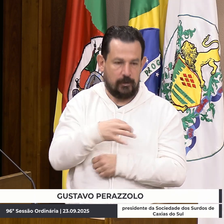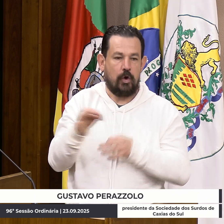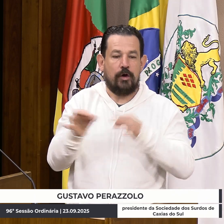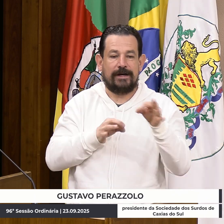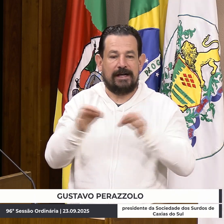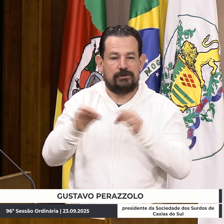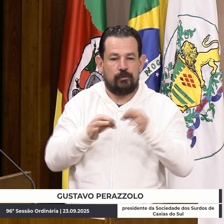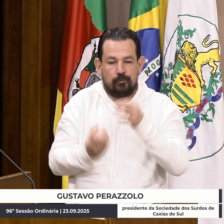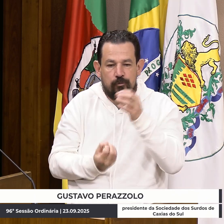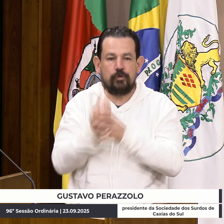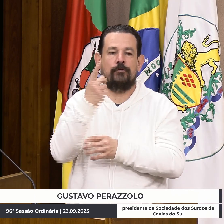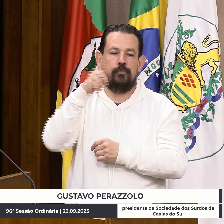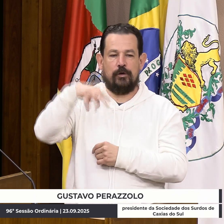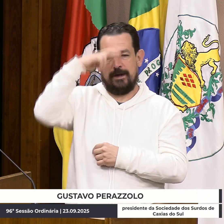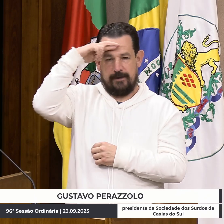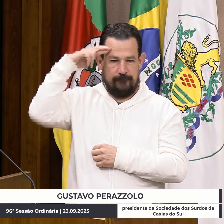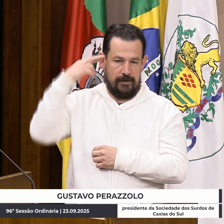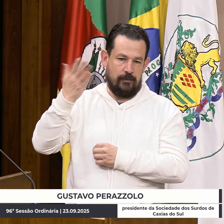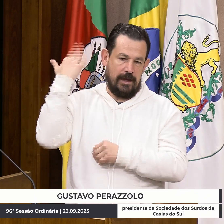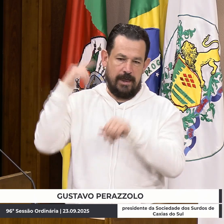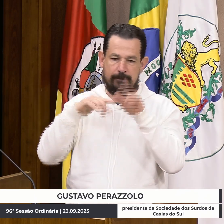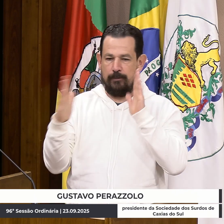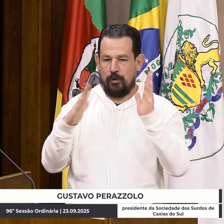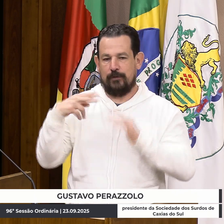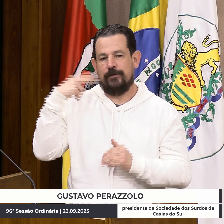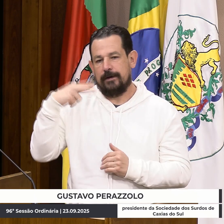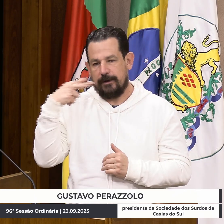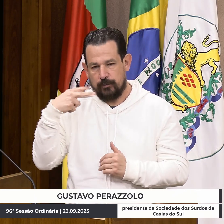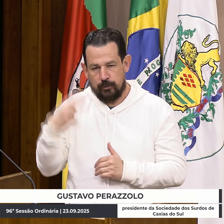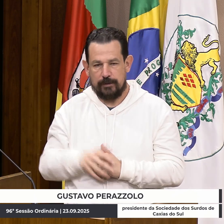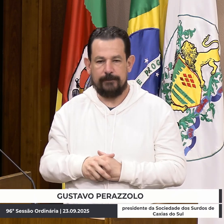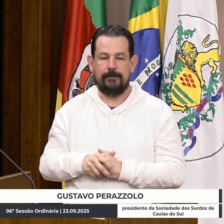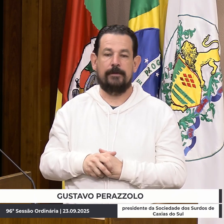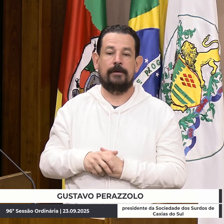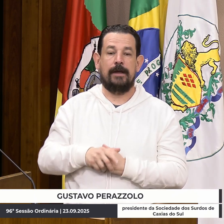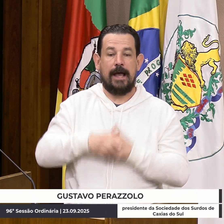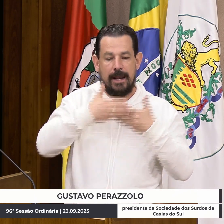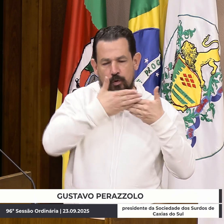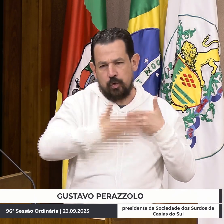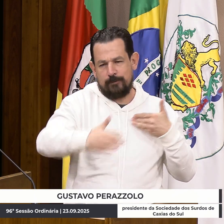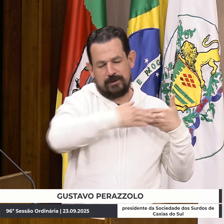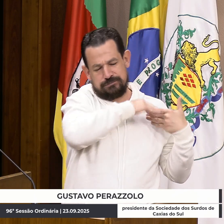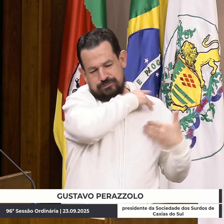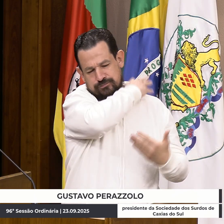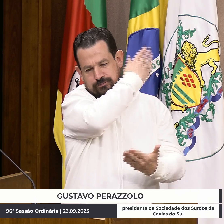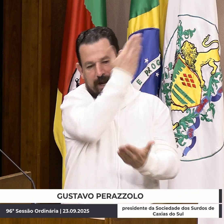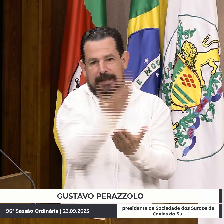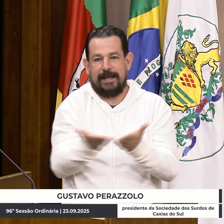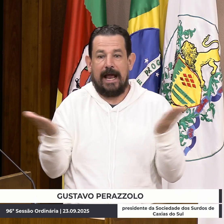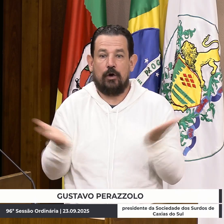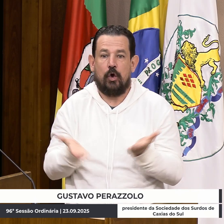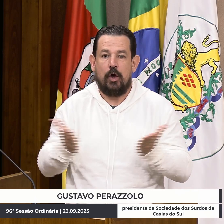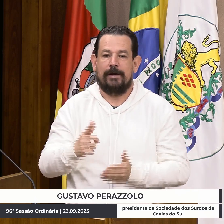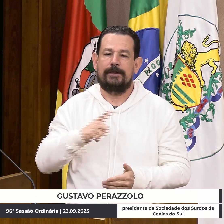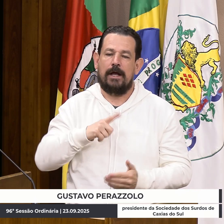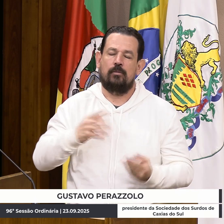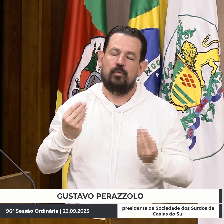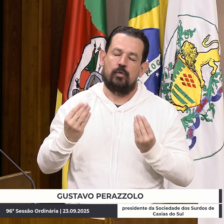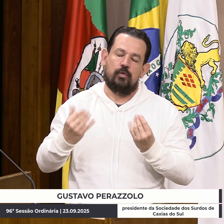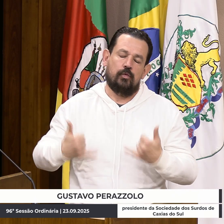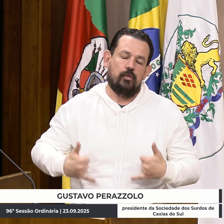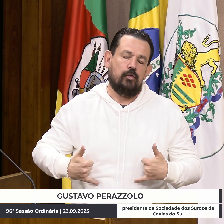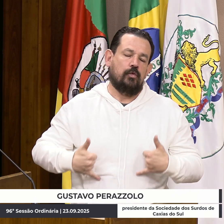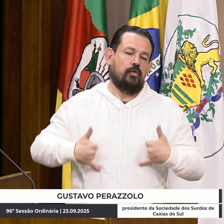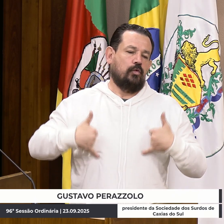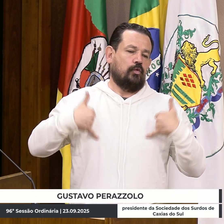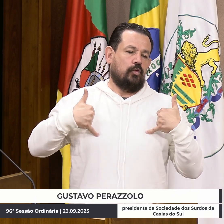cidade aqui de Caxias do Sul. Essa organização, que foi o propositor também, o vereador Rafael Bueno, que até